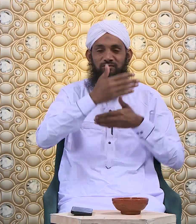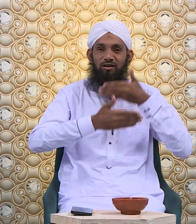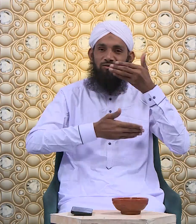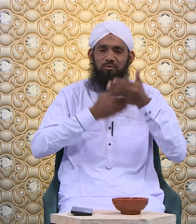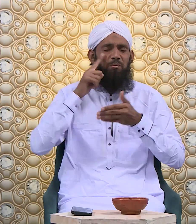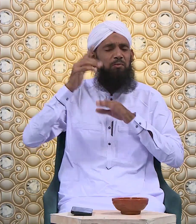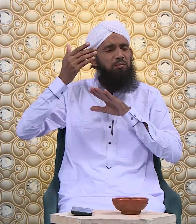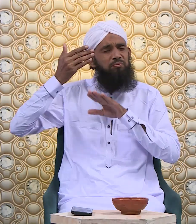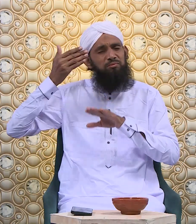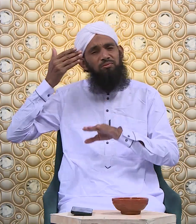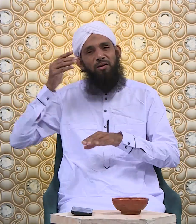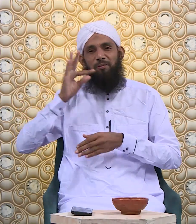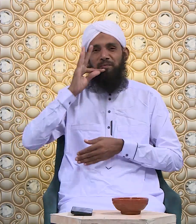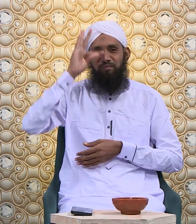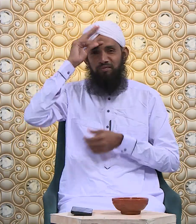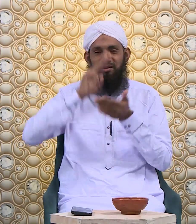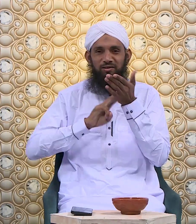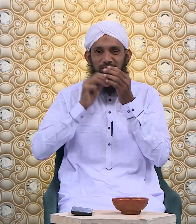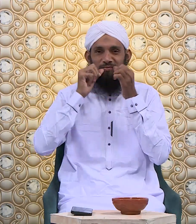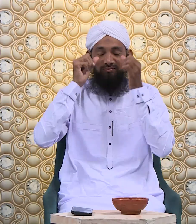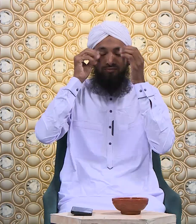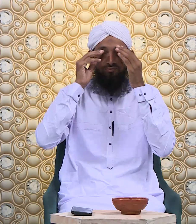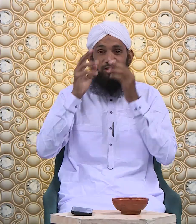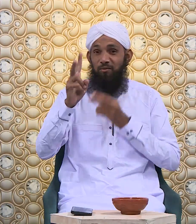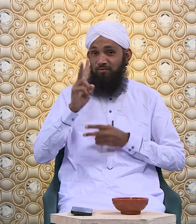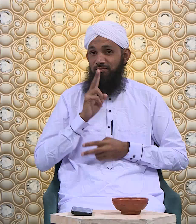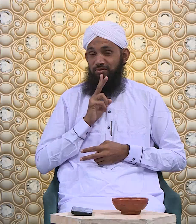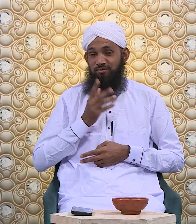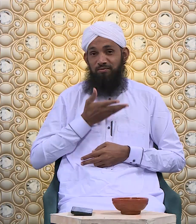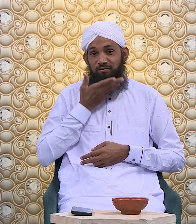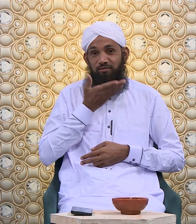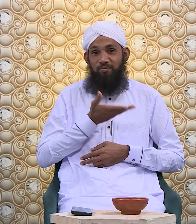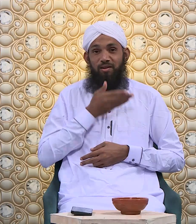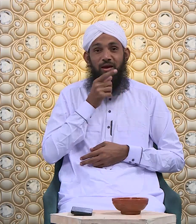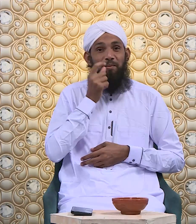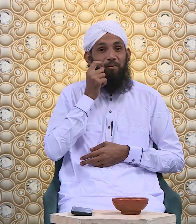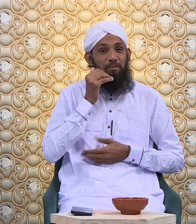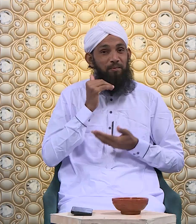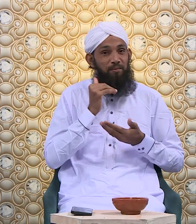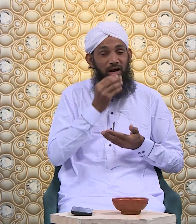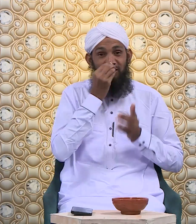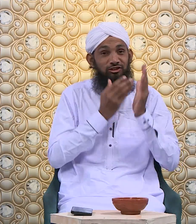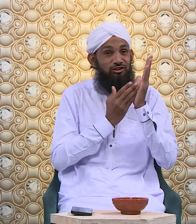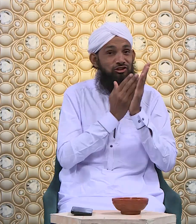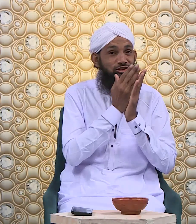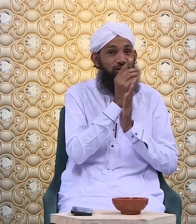رحمت عالم صلی اللہ علیہ وآلہ وصحبی وسلم نے فرمایا تھا اے میرے بیٹے جنت میں ایک درخت ہے